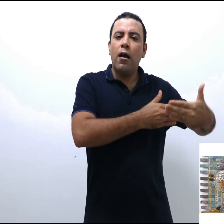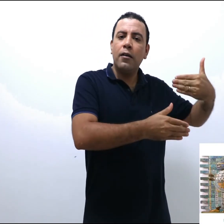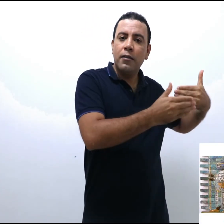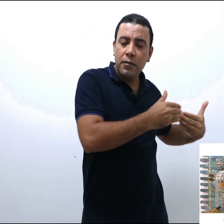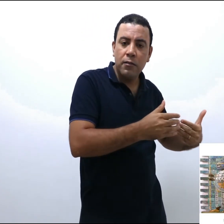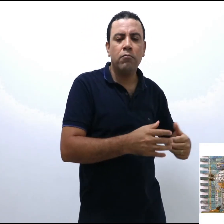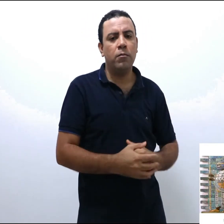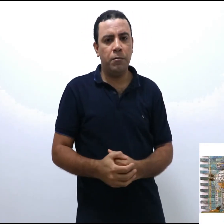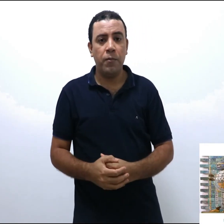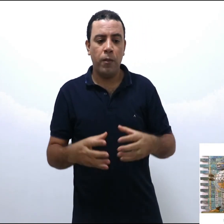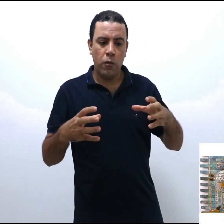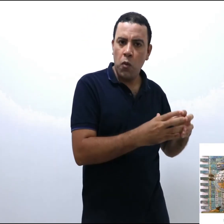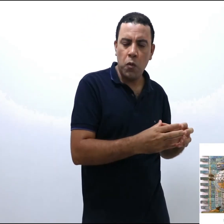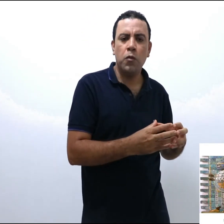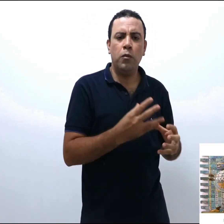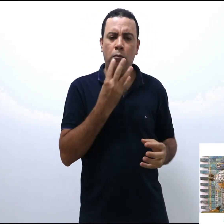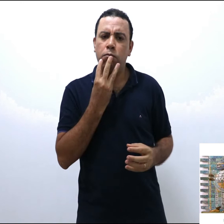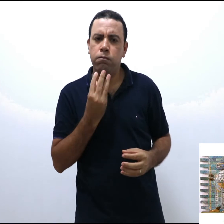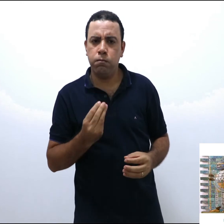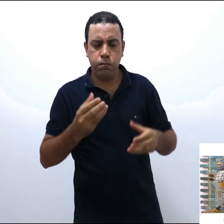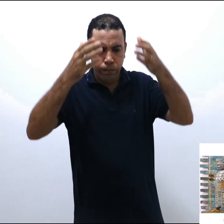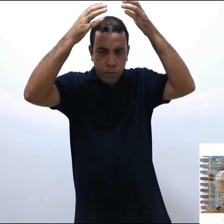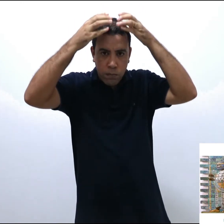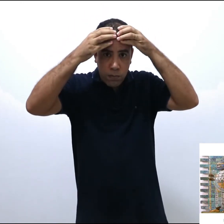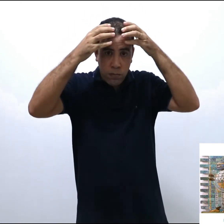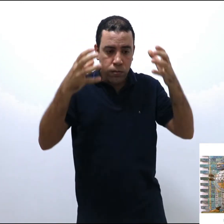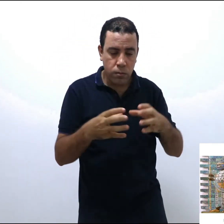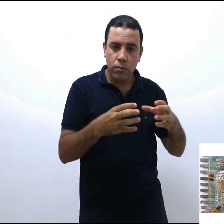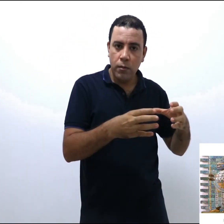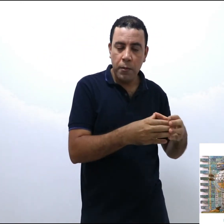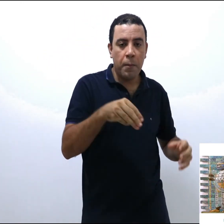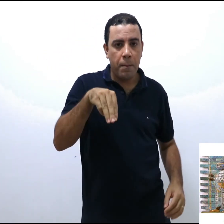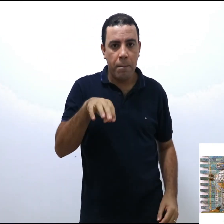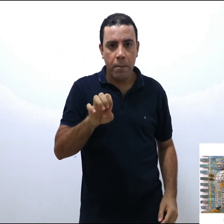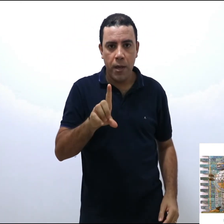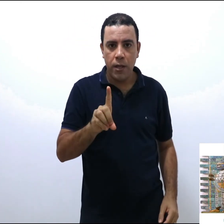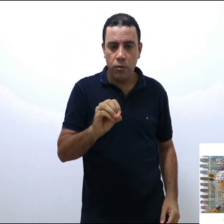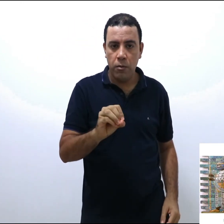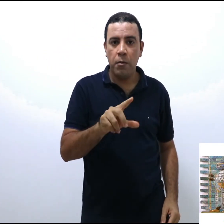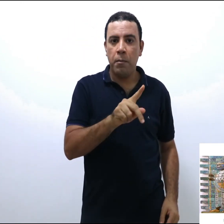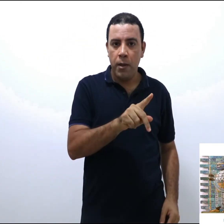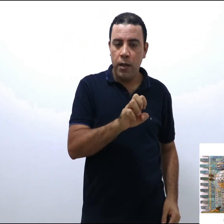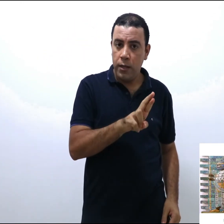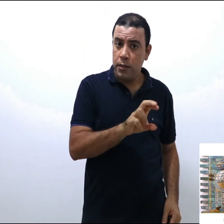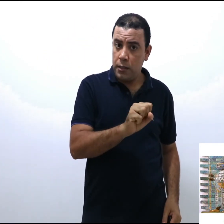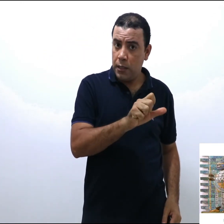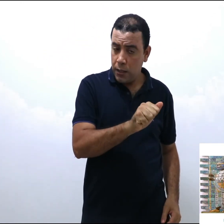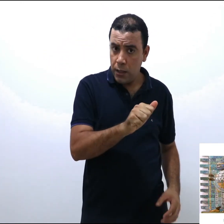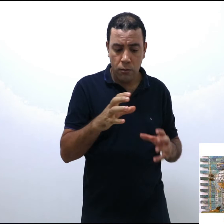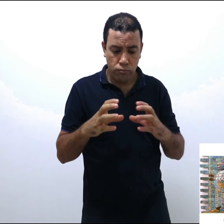E no período anterior ao grego, havia a potência medo-persa, uma potência